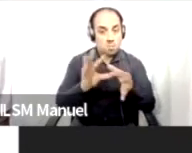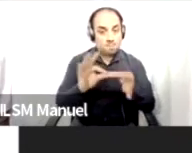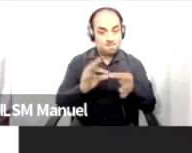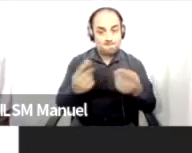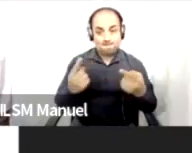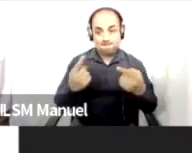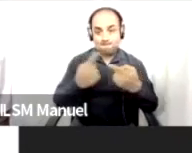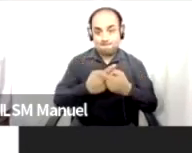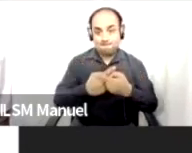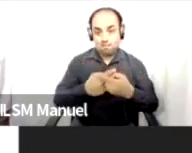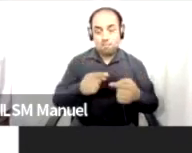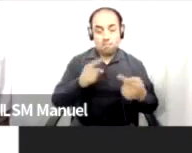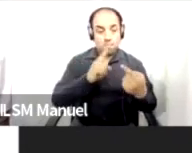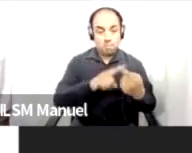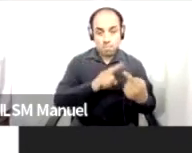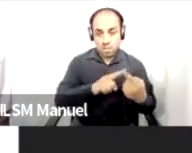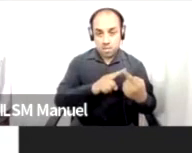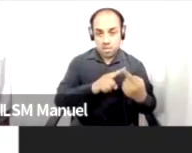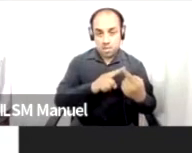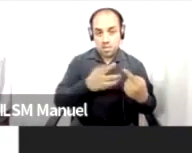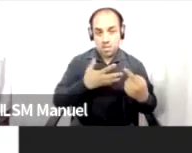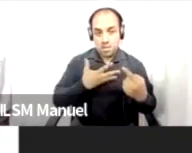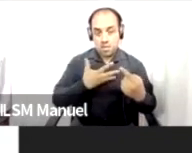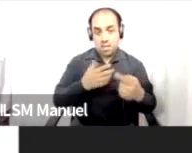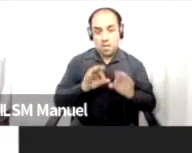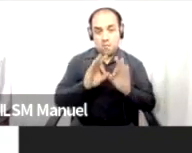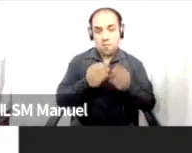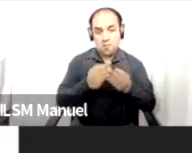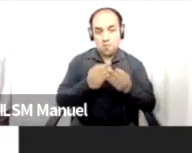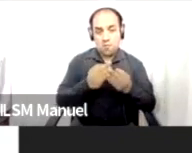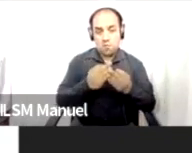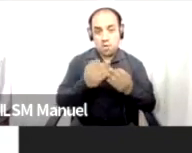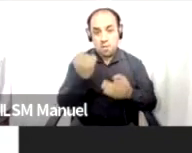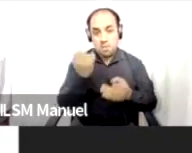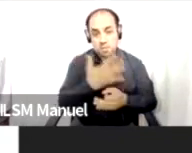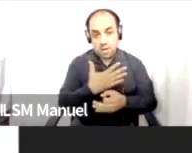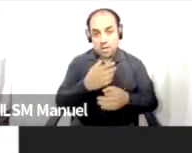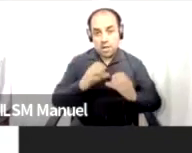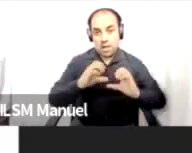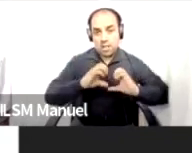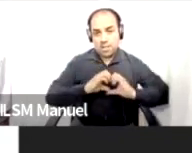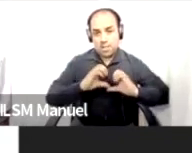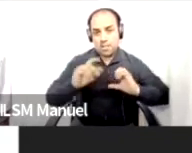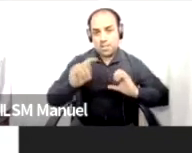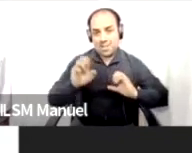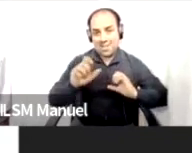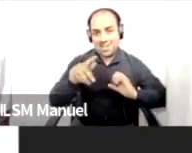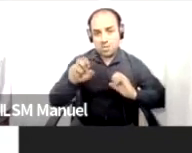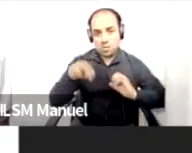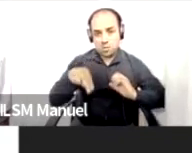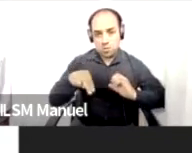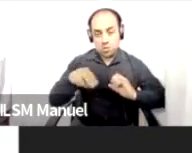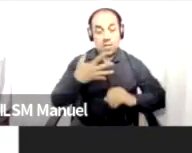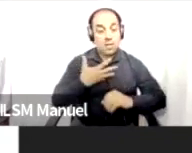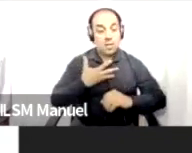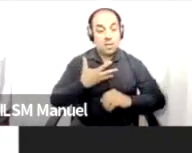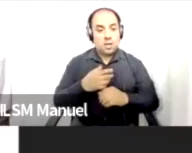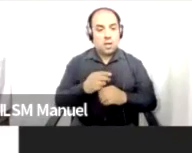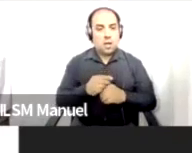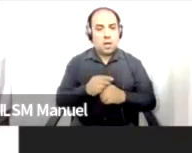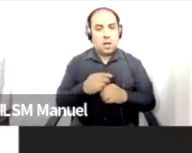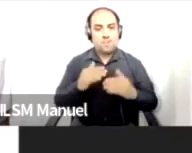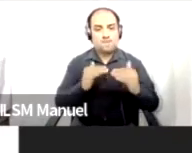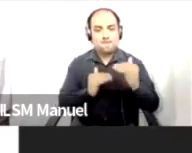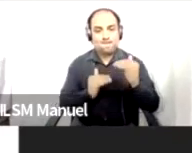opuestas. La primera pertenece al sur global con la imagen del Teletón, que nos lleva a una precariedad y a una